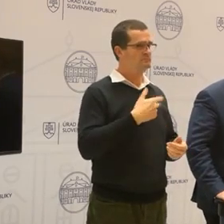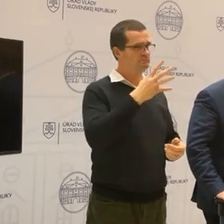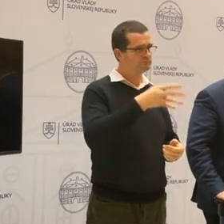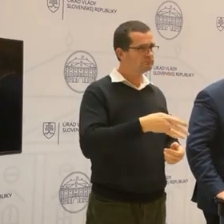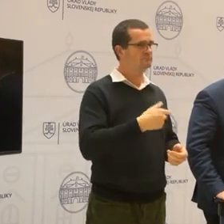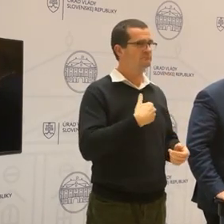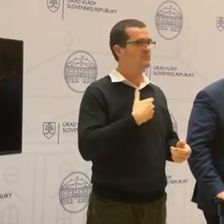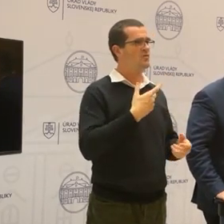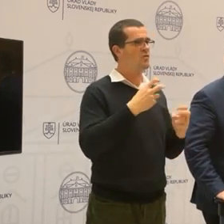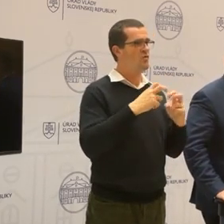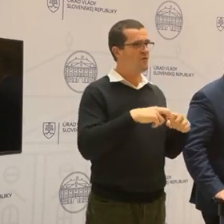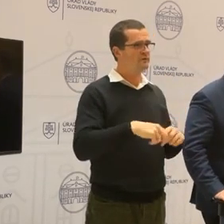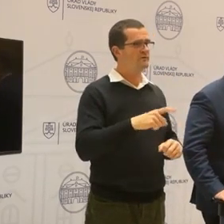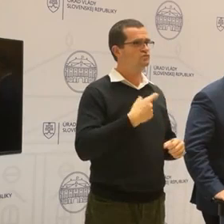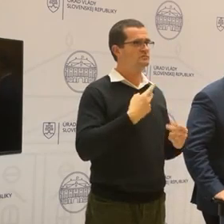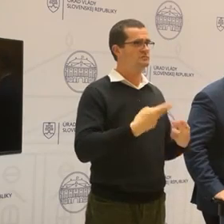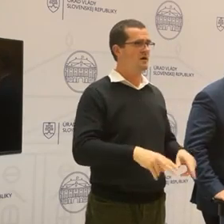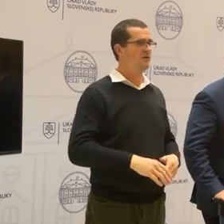tie informácie overiť, čo sa vlastne stalo.